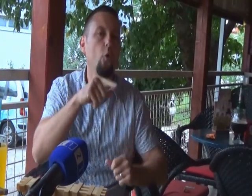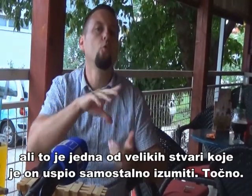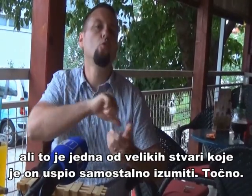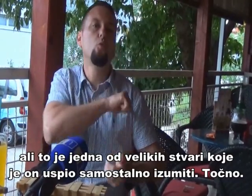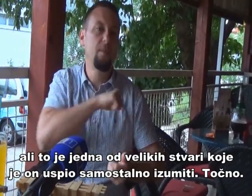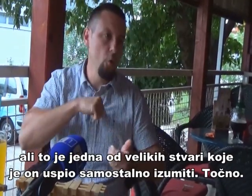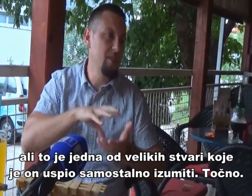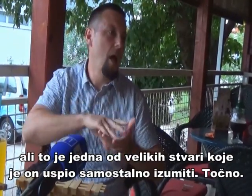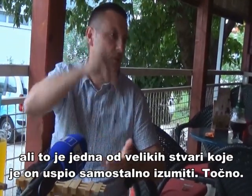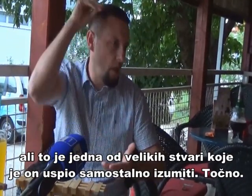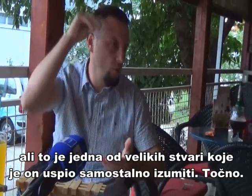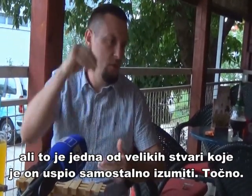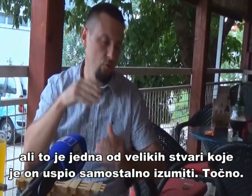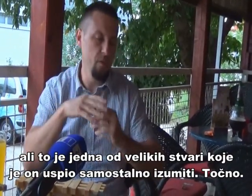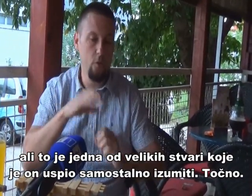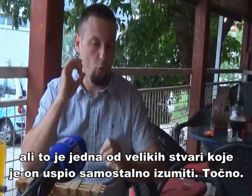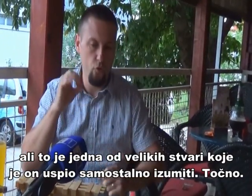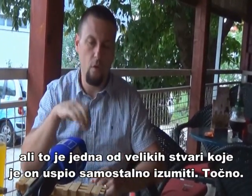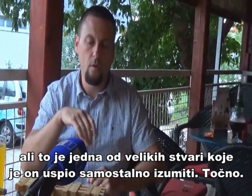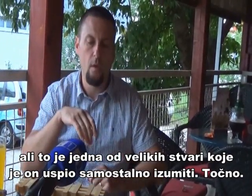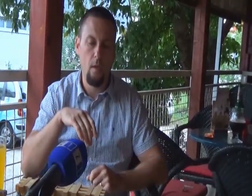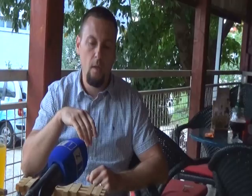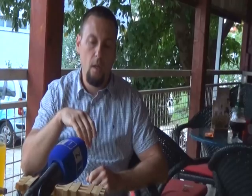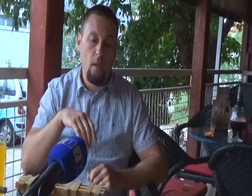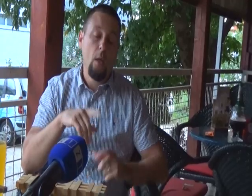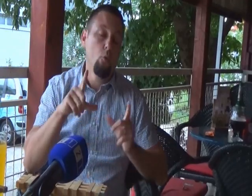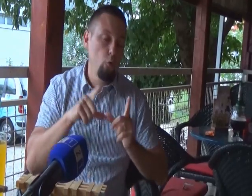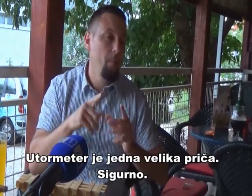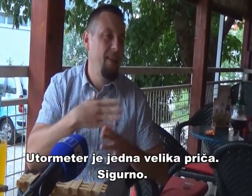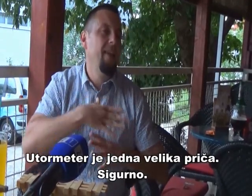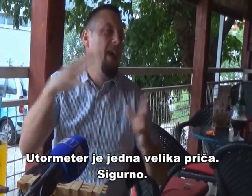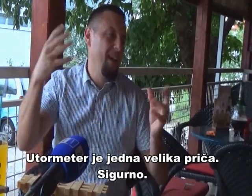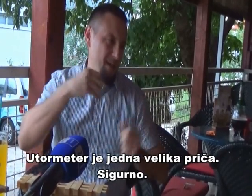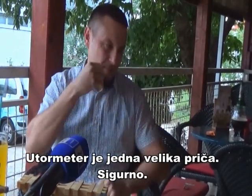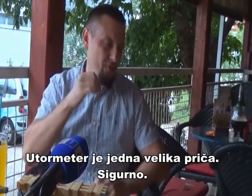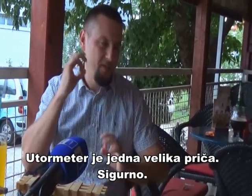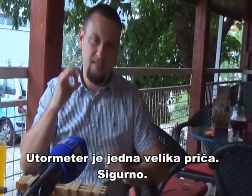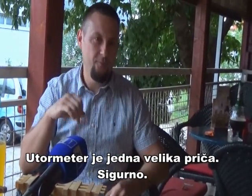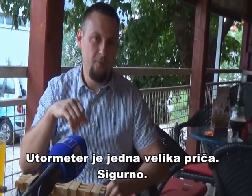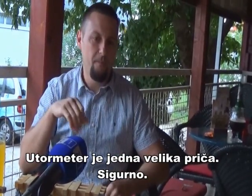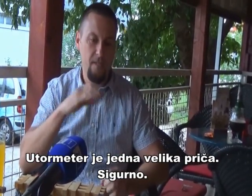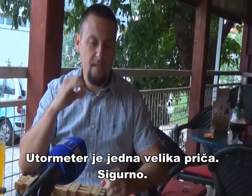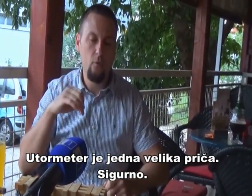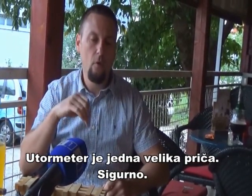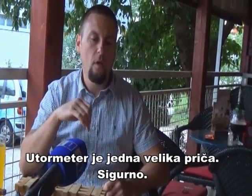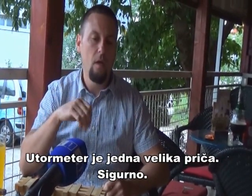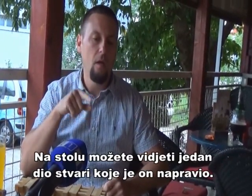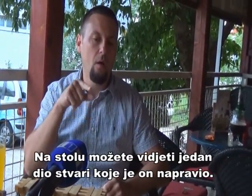je uspio samostalno izumiti, točno. Utormeter je velika priča, sigurno. Sigurno,